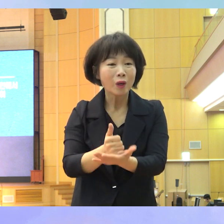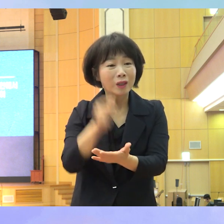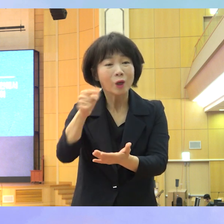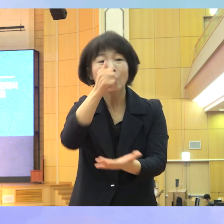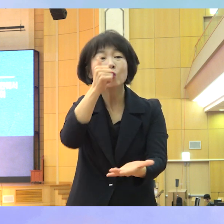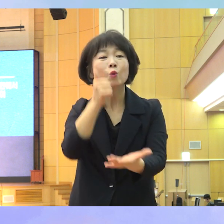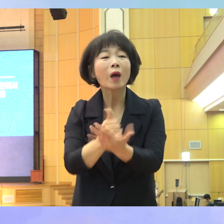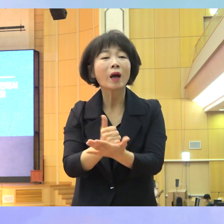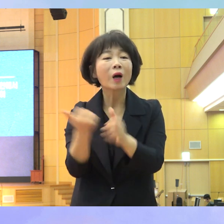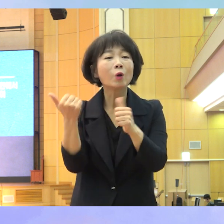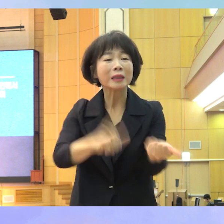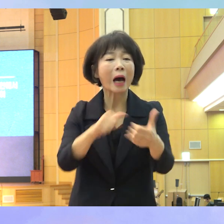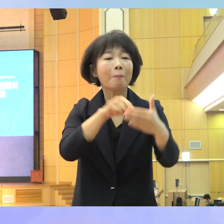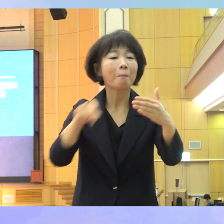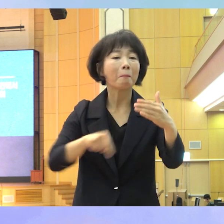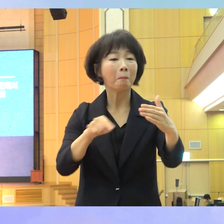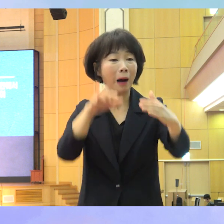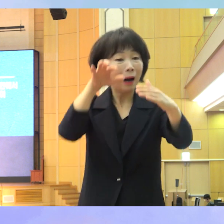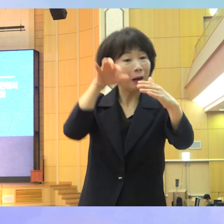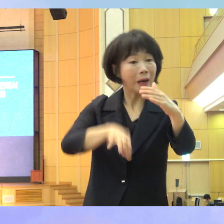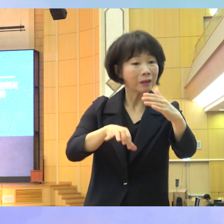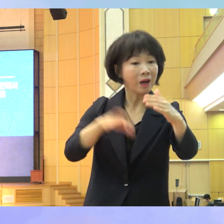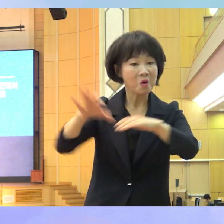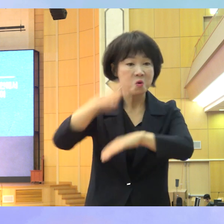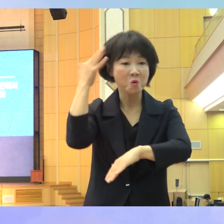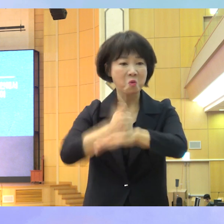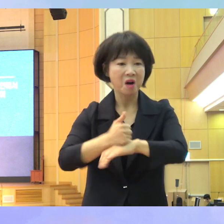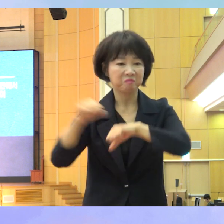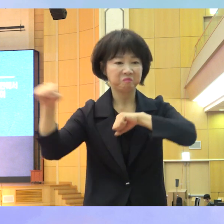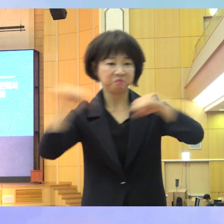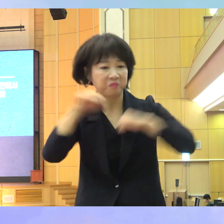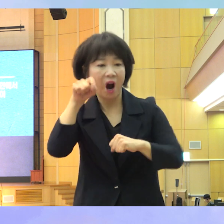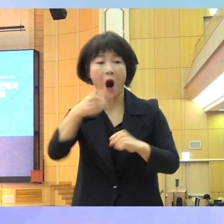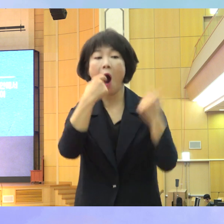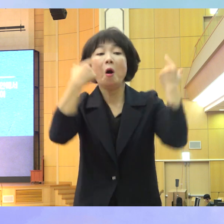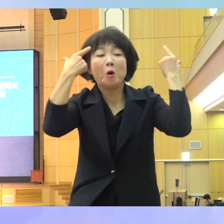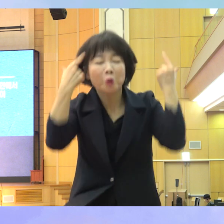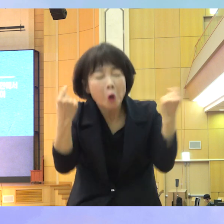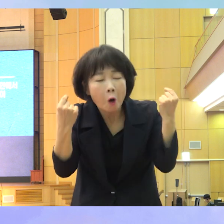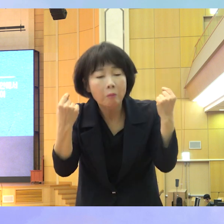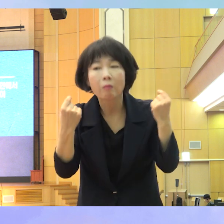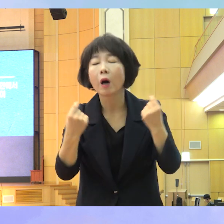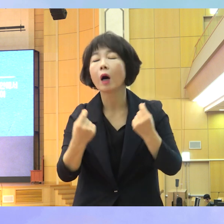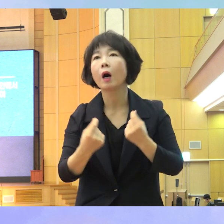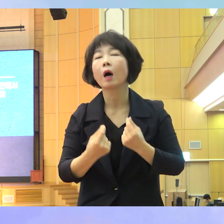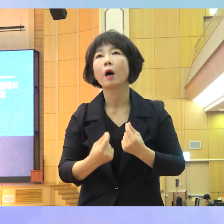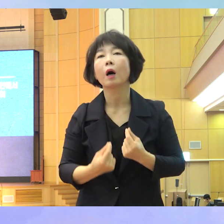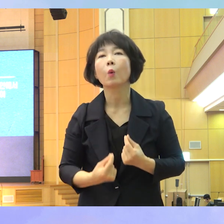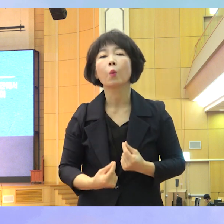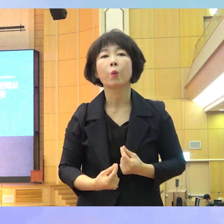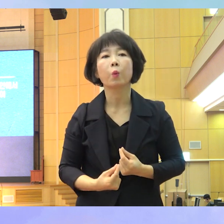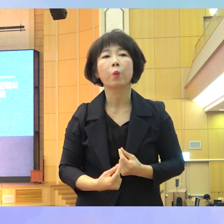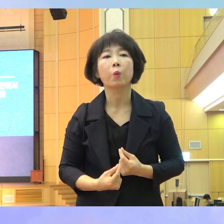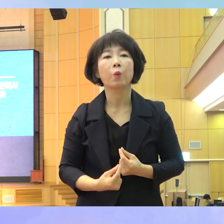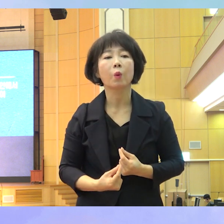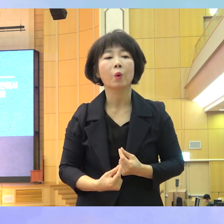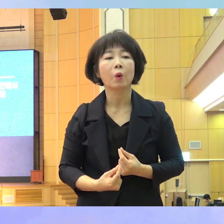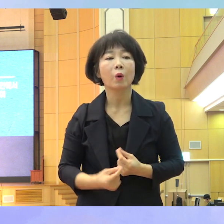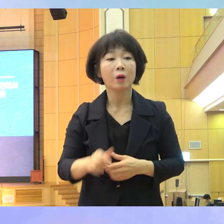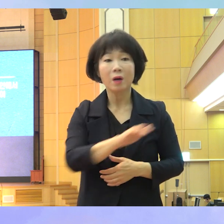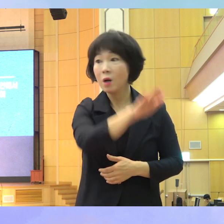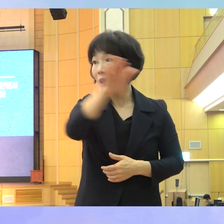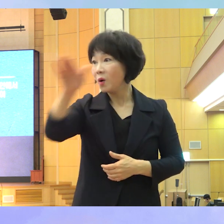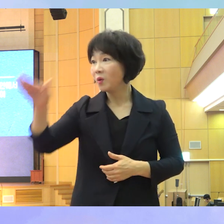나와요. 이는 죄가 사망 안에서 왕노릇한 것 같이, 사망 안에서 죄의 삭은 사망이니까 우리에게